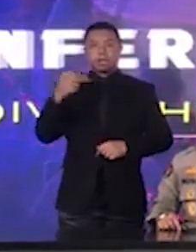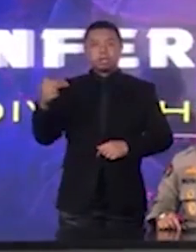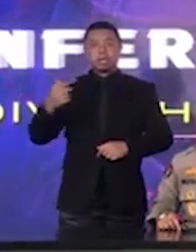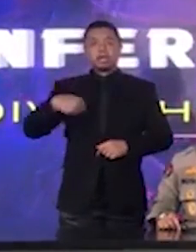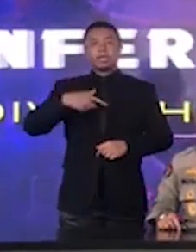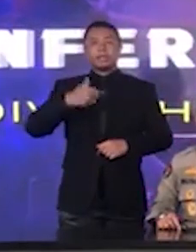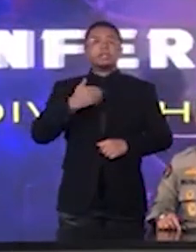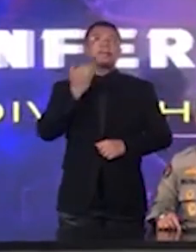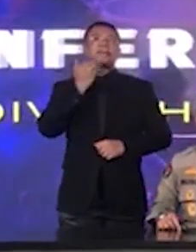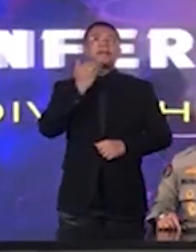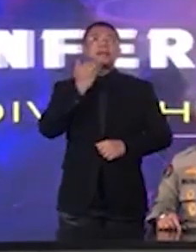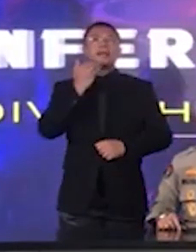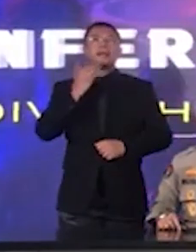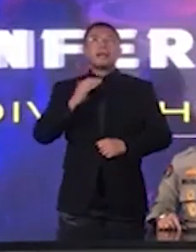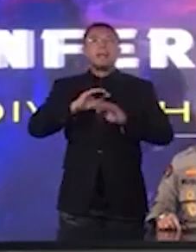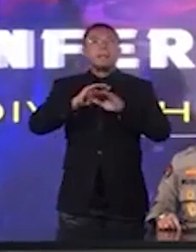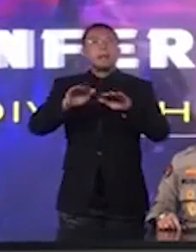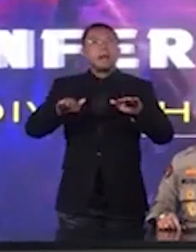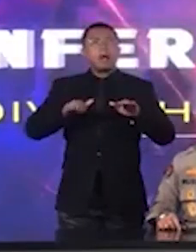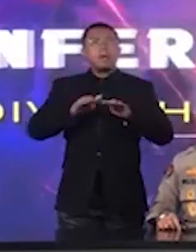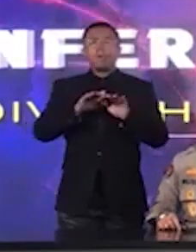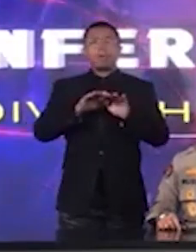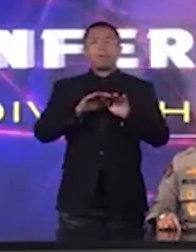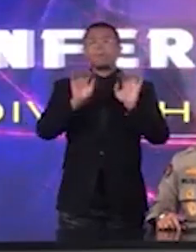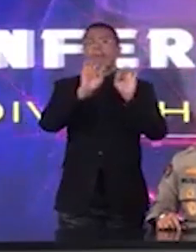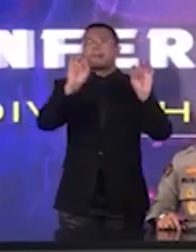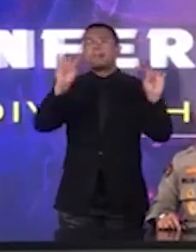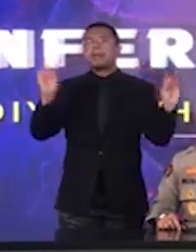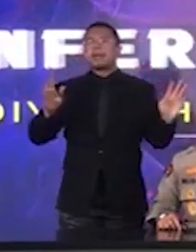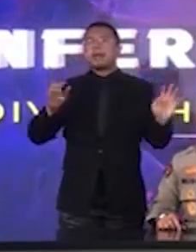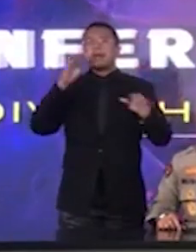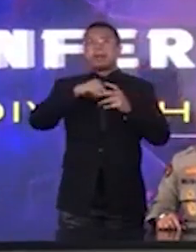bisa menjaga, merawat kebinekaan,